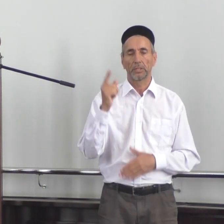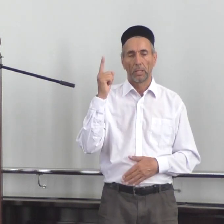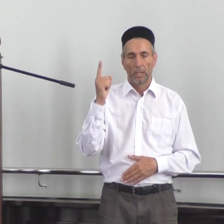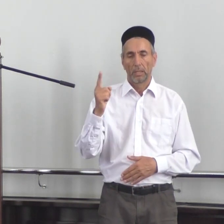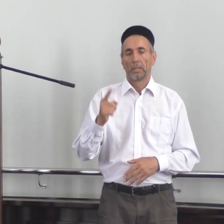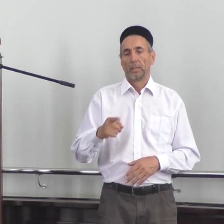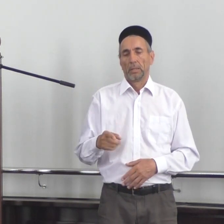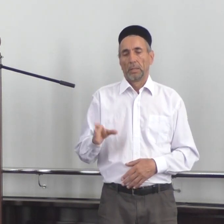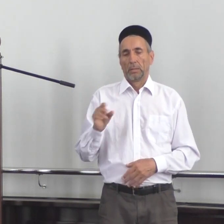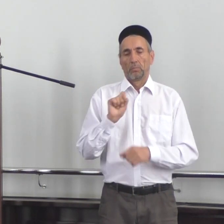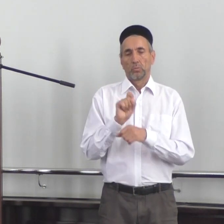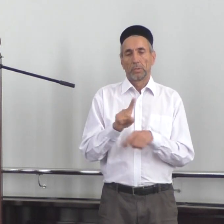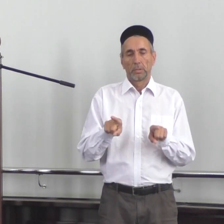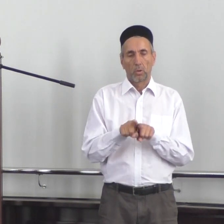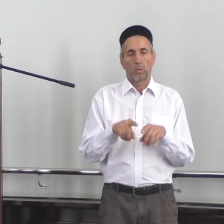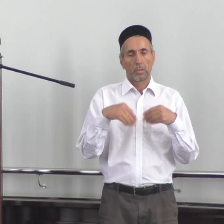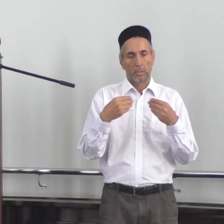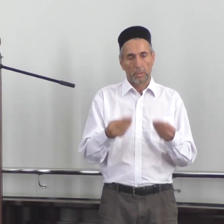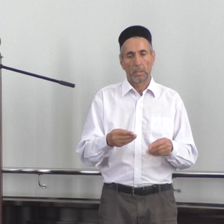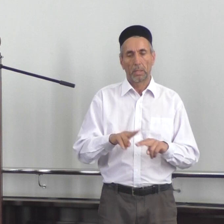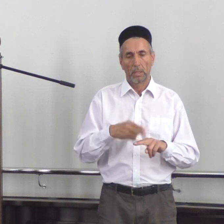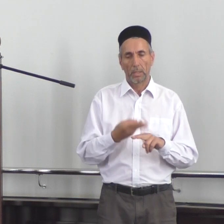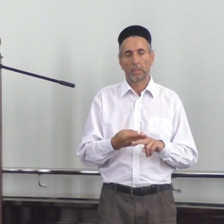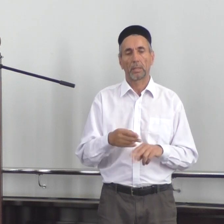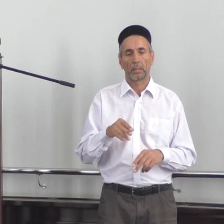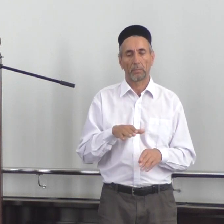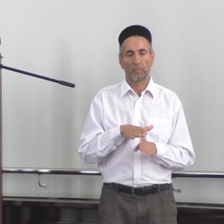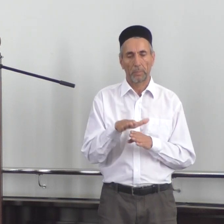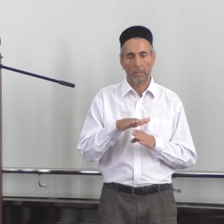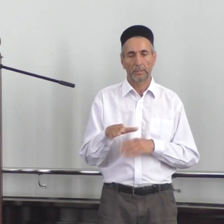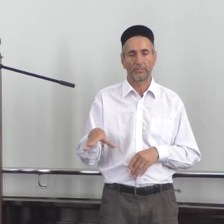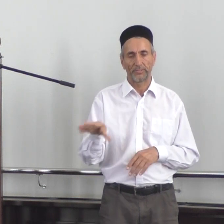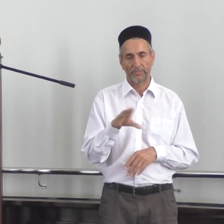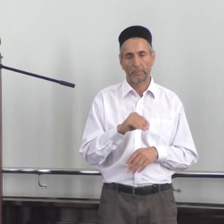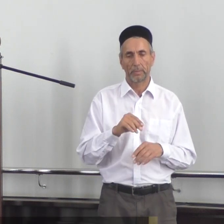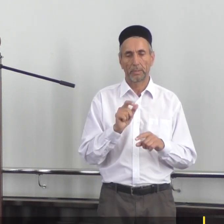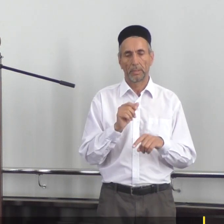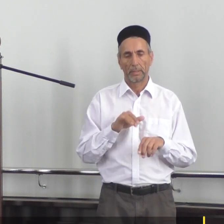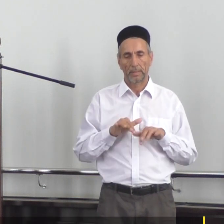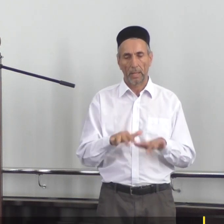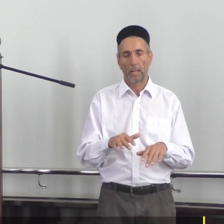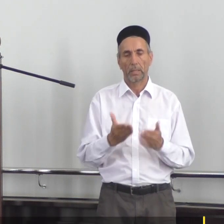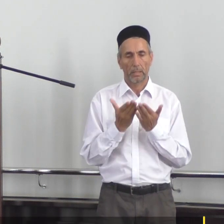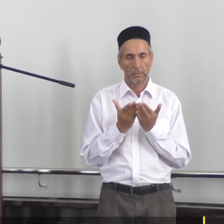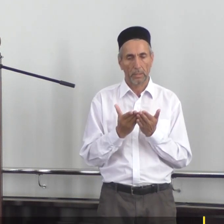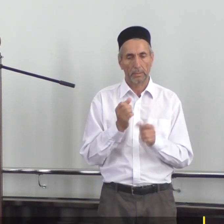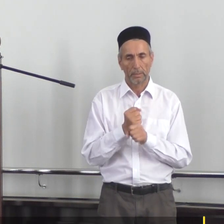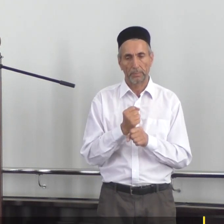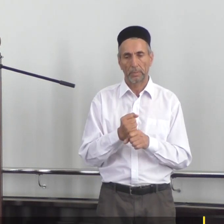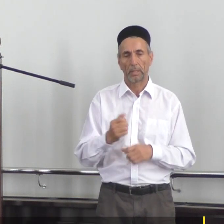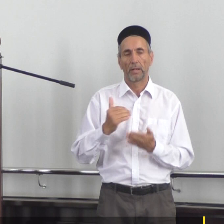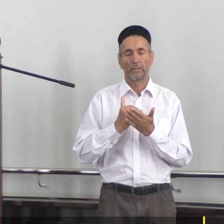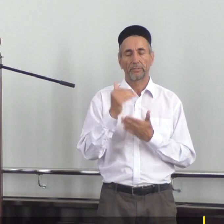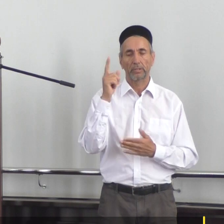безгә хәйрле гомерләр, хәйрле тынычлыклар, хәйрле иминлекләр бир. Әлбәттә инде дуа кылып,